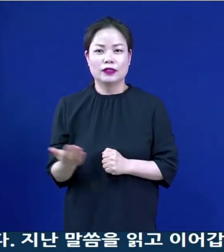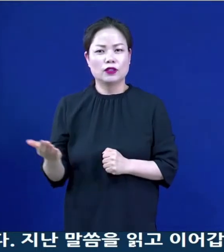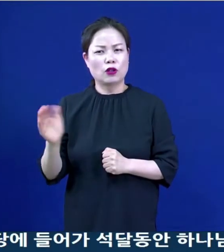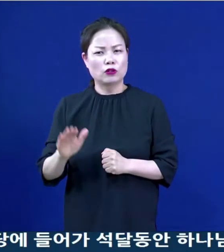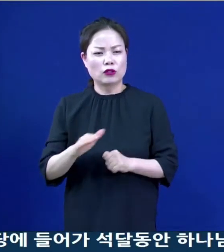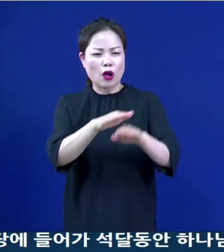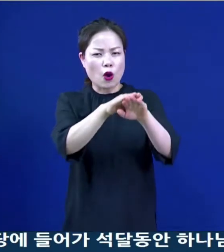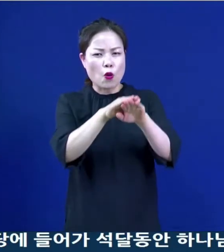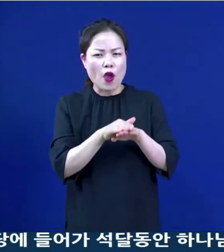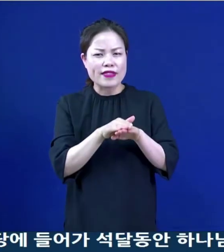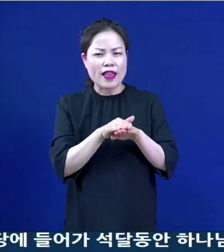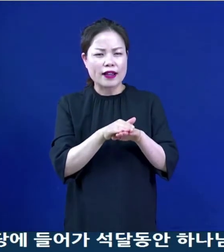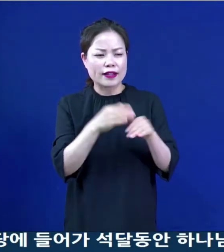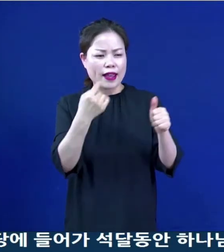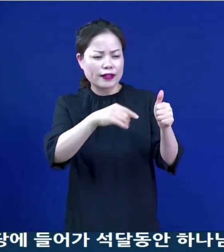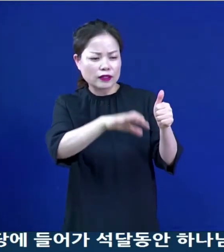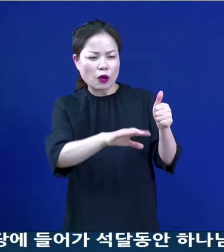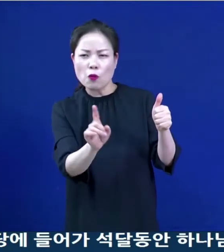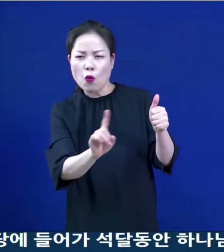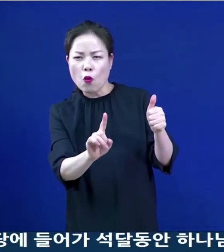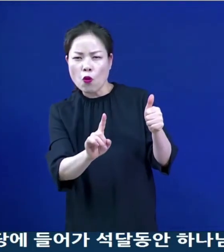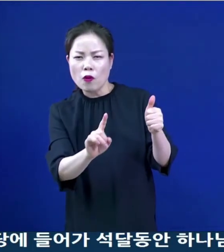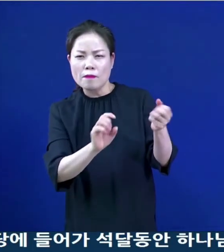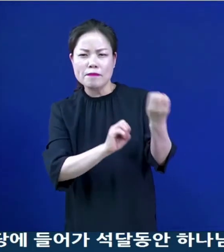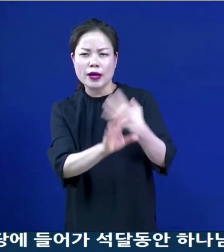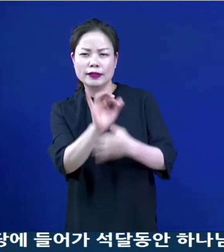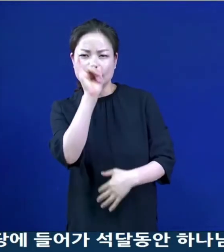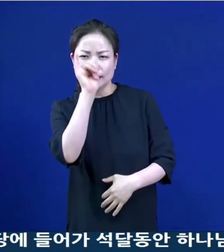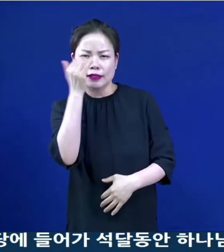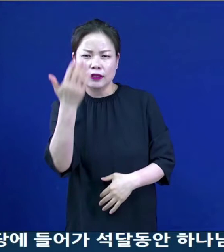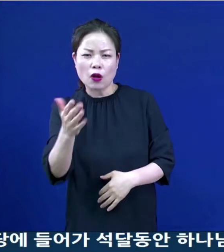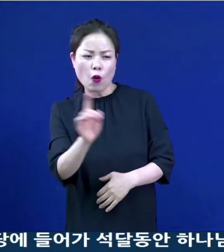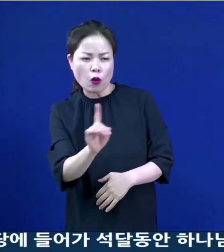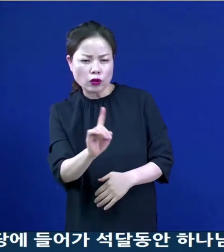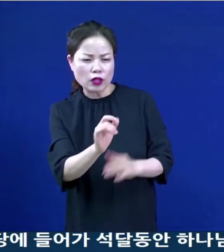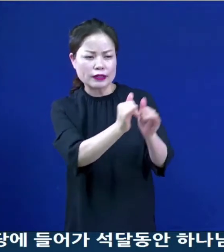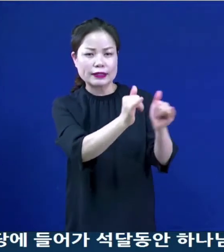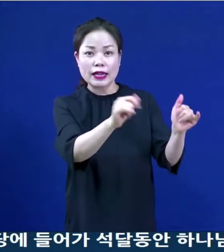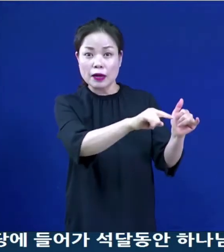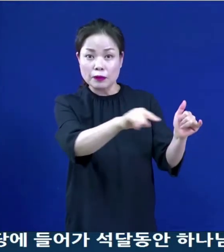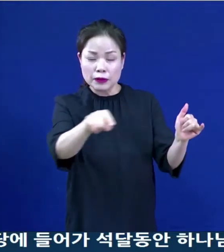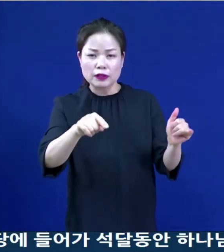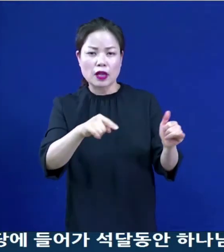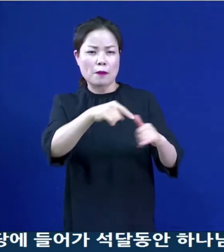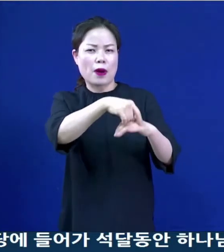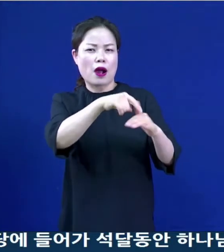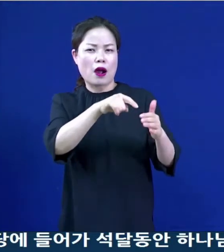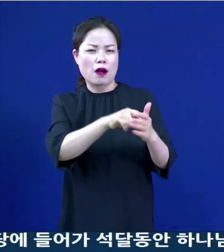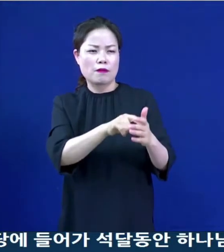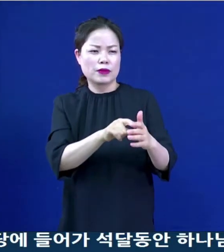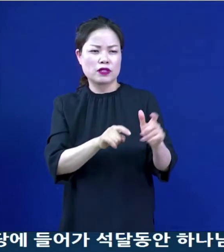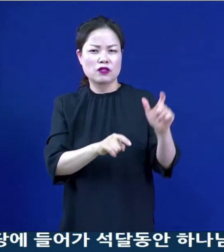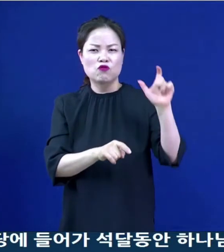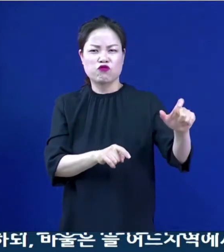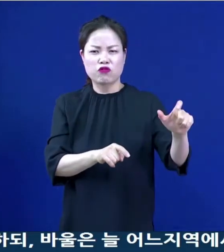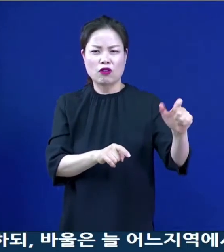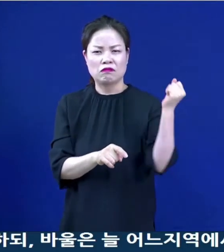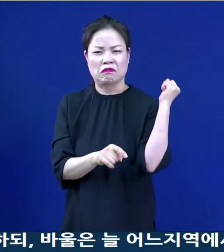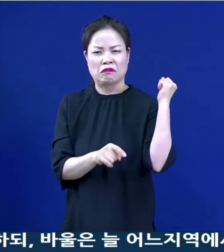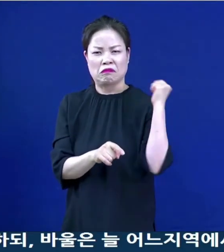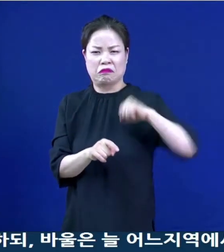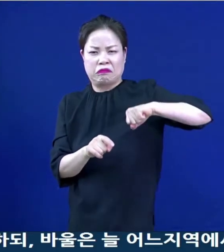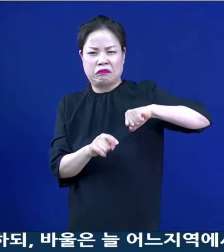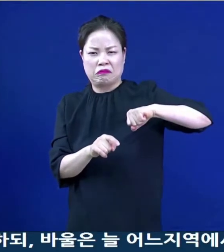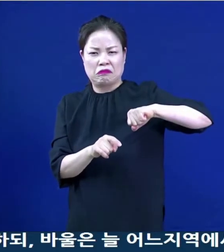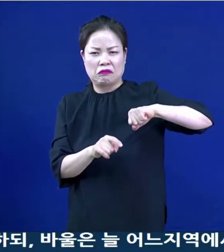이제 회당에서 어떤 반응이 있었는가? 9절 같이 읽겠습니다. 어떤 사람들은 마음이 굳어 순종하지